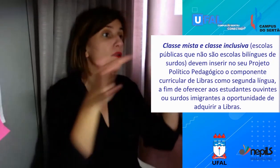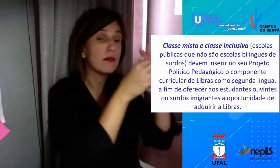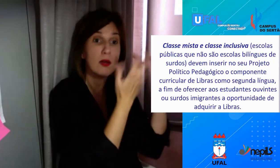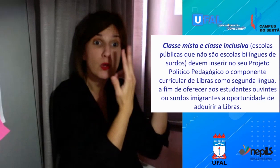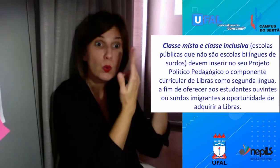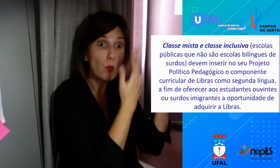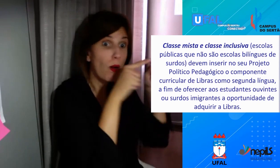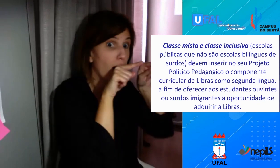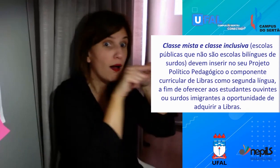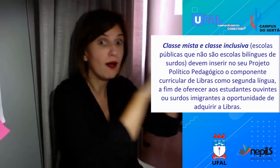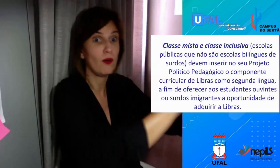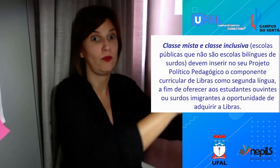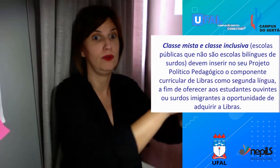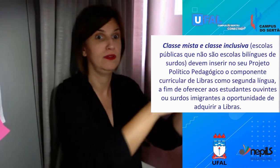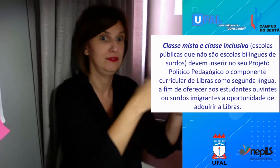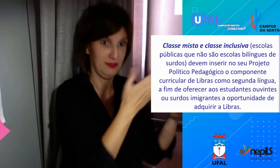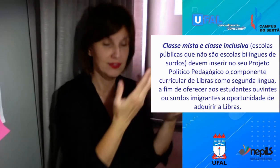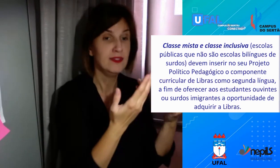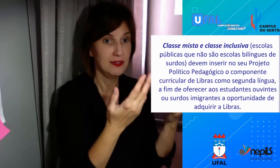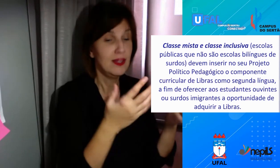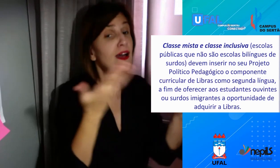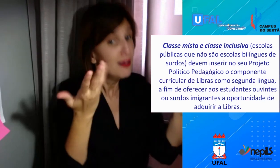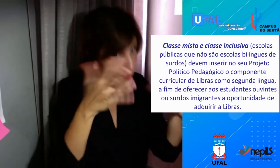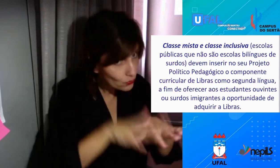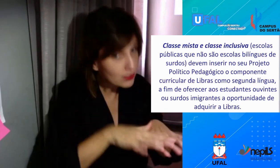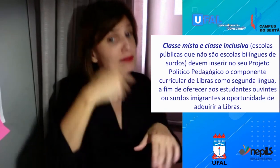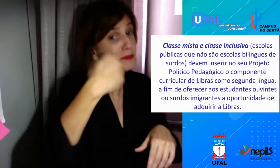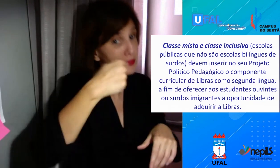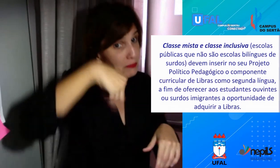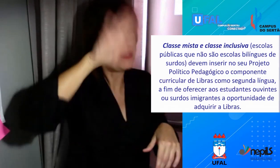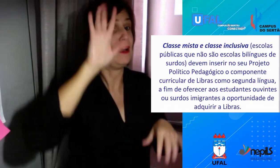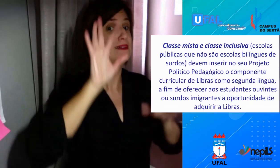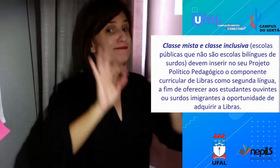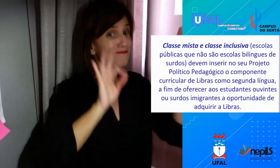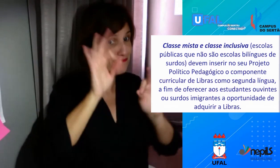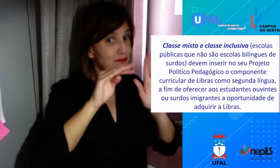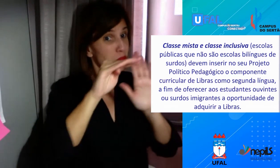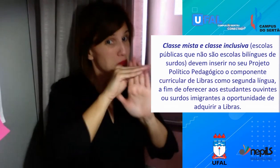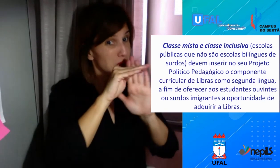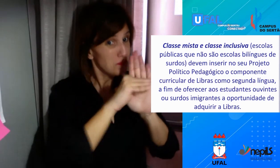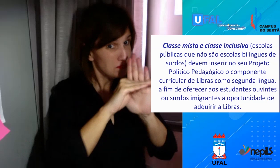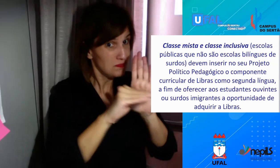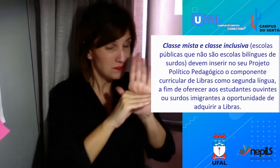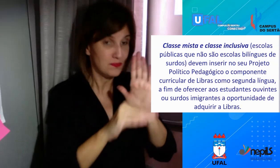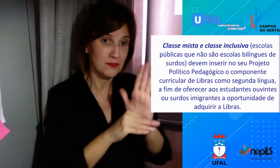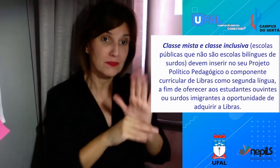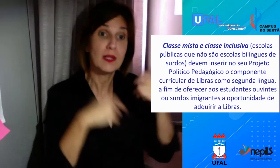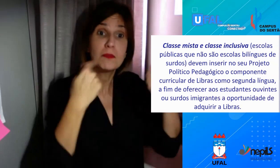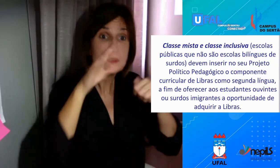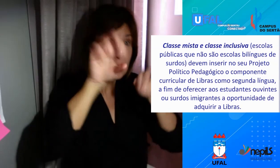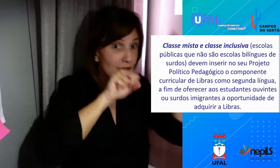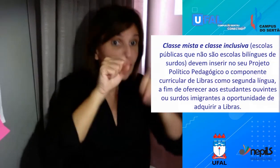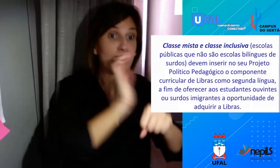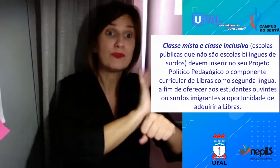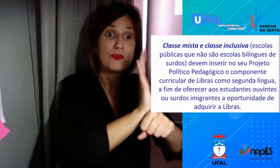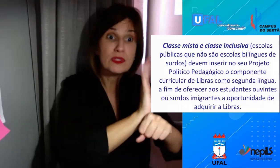elabore o material em língua de sinais e que o trabalho seja feito conjuntamente a partir daquele conteúdo que o professor